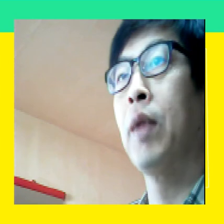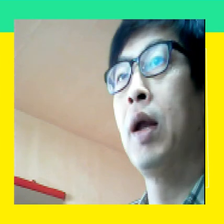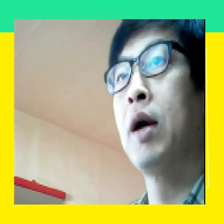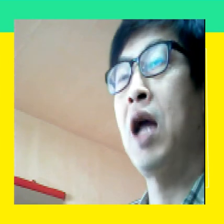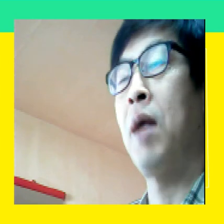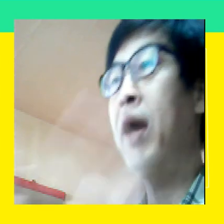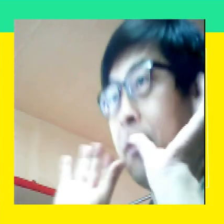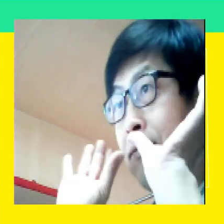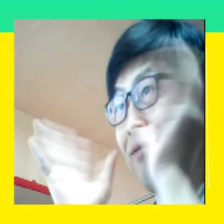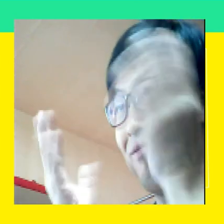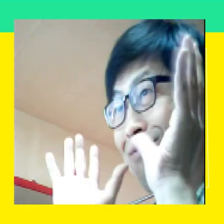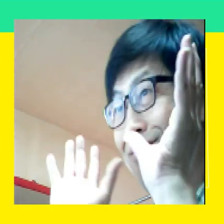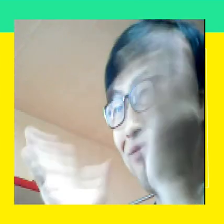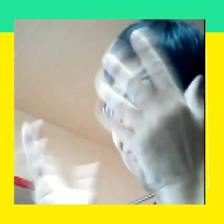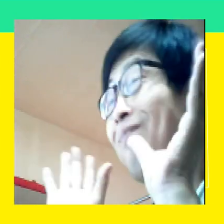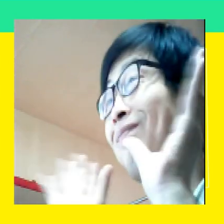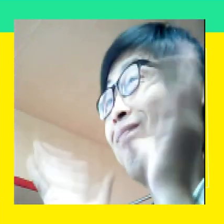그 다음에